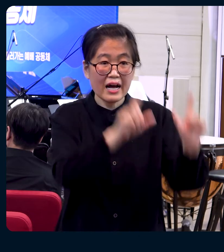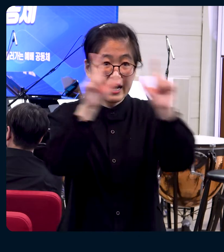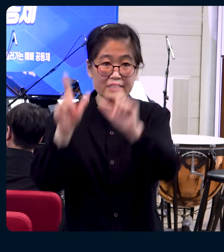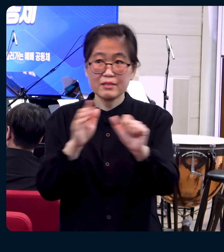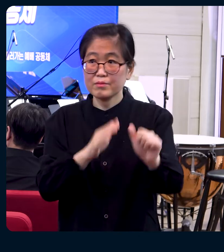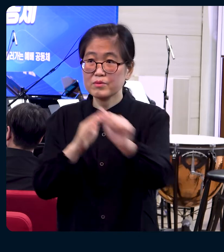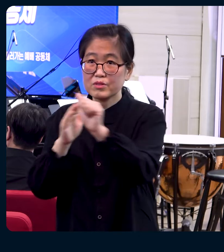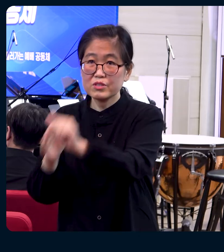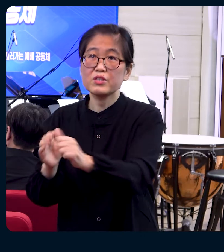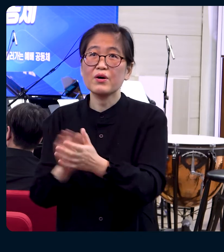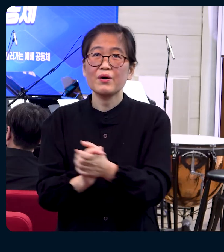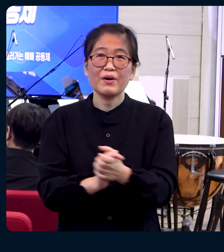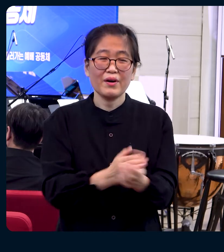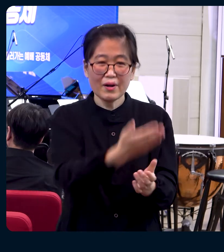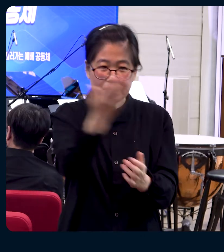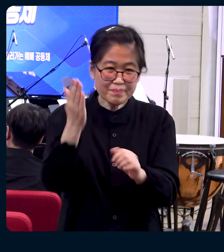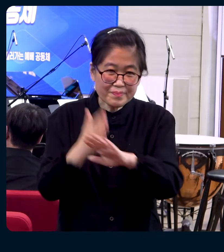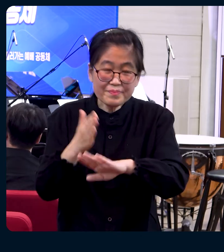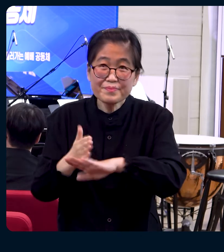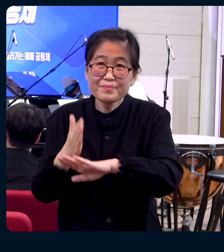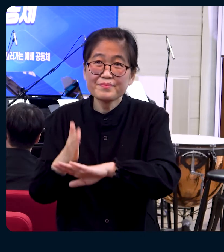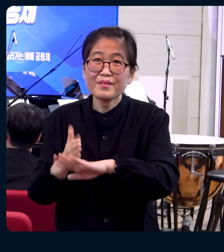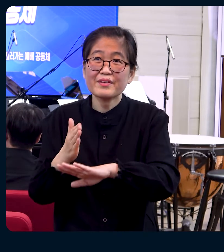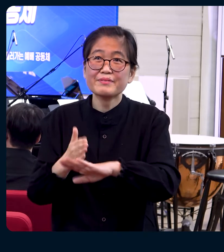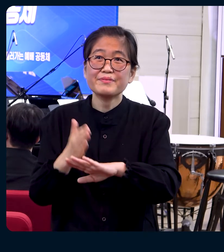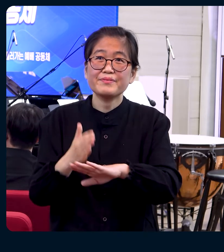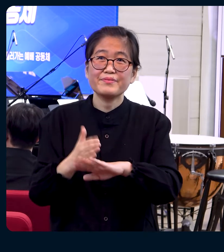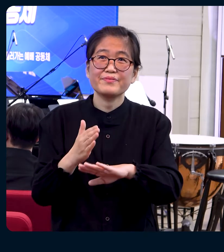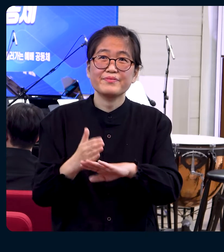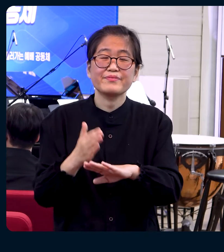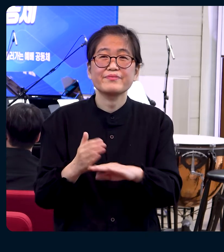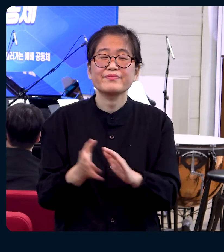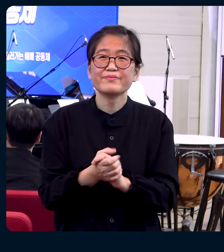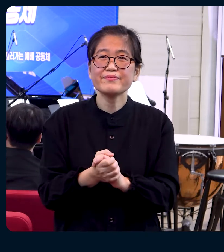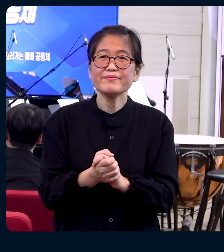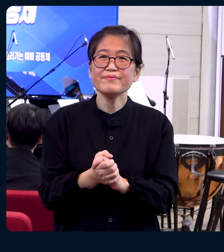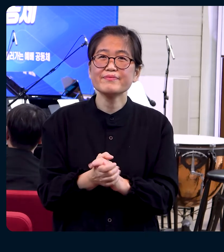바랍니다. 이렇게 훌륭하게 해주신 여러분들 감사합니다.